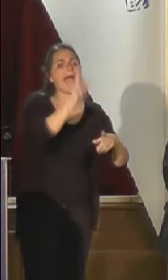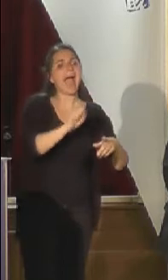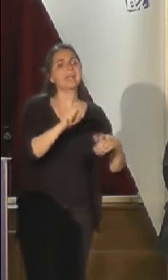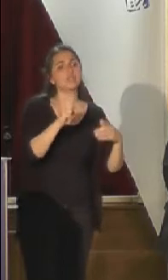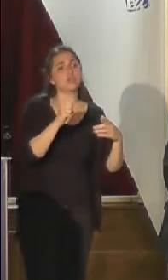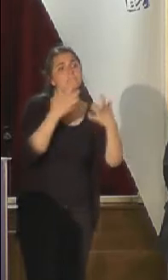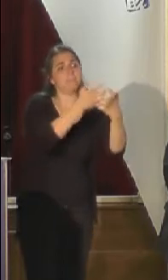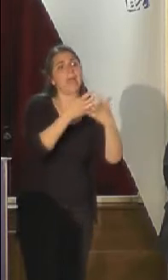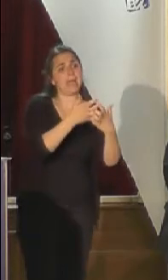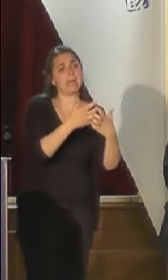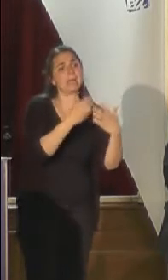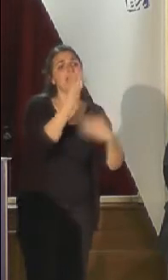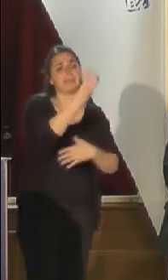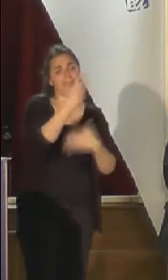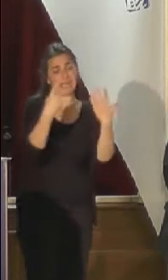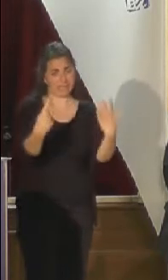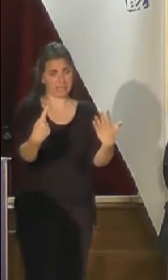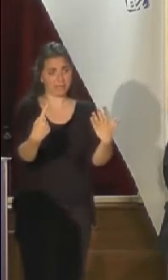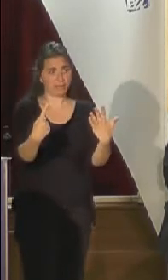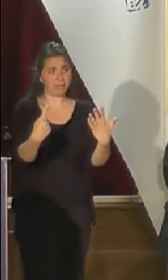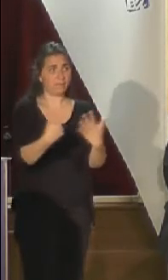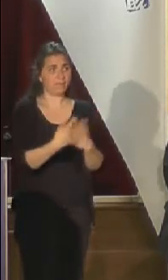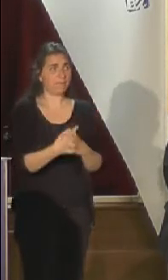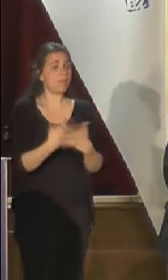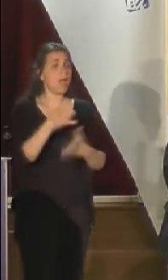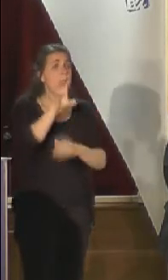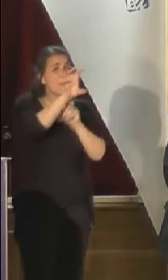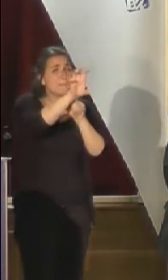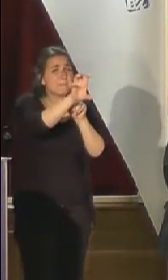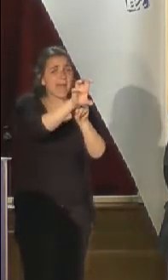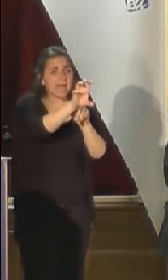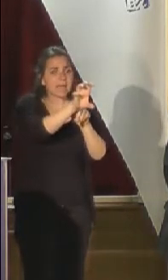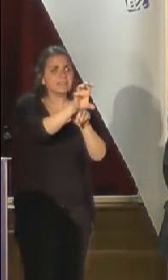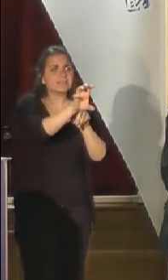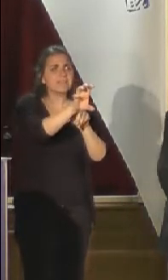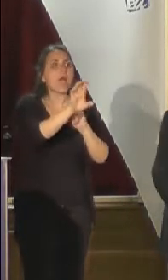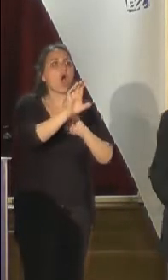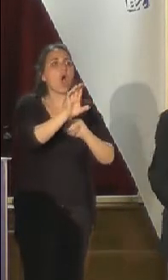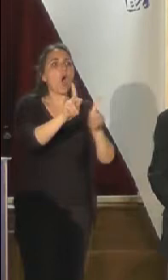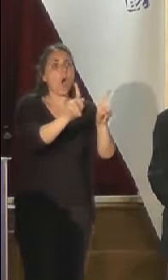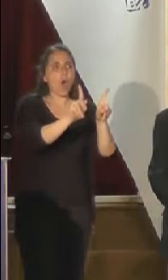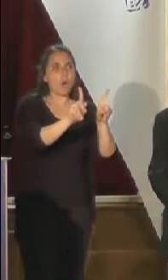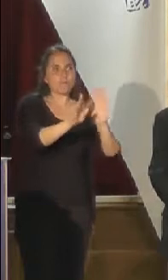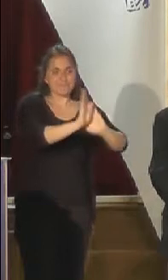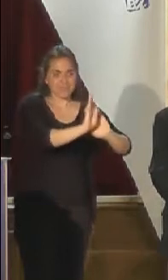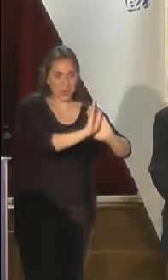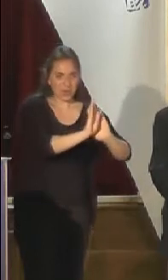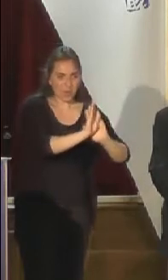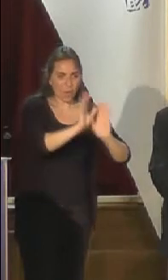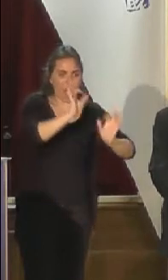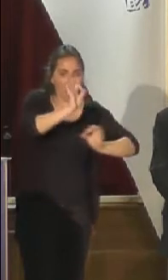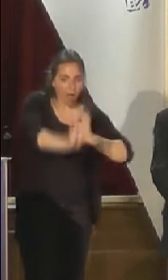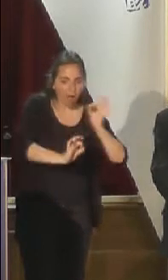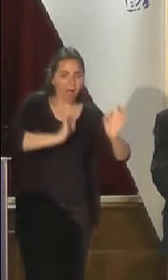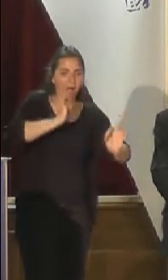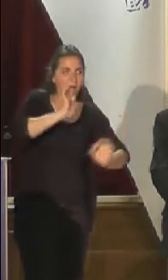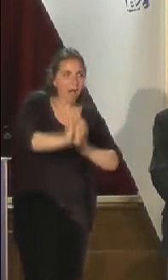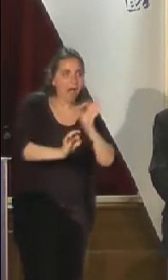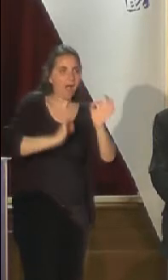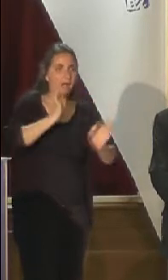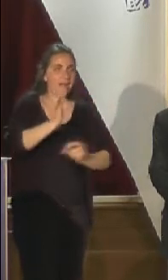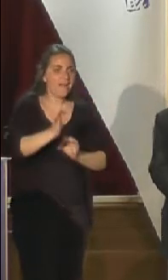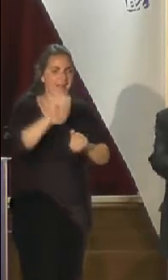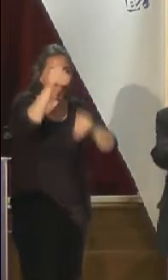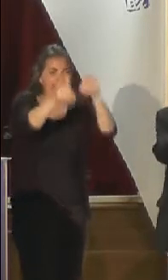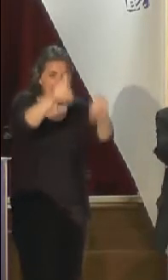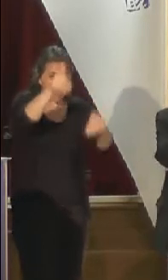36. E este país seguiu autoorganizándose. En nos decenios dos 80 e 90 en plena